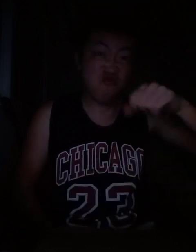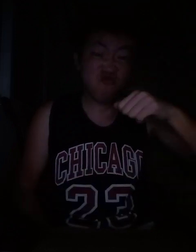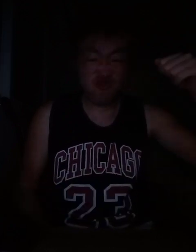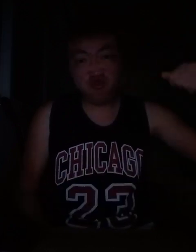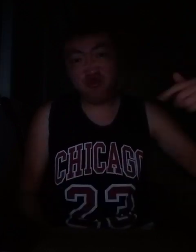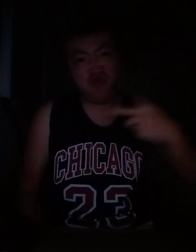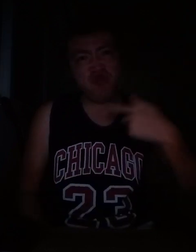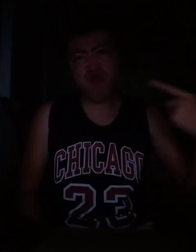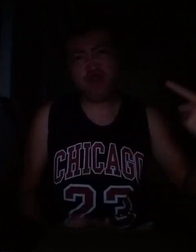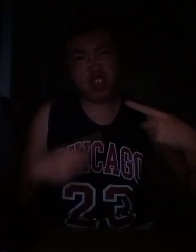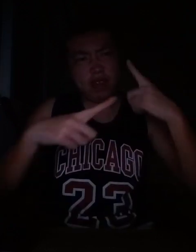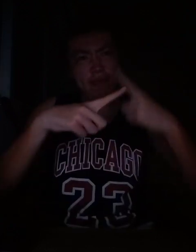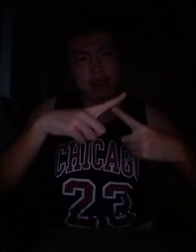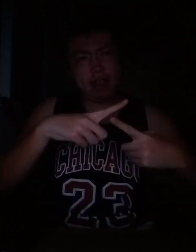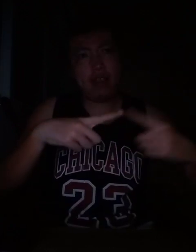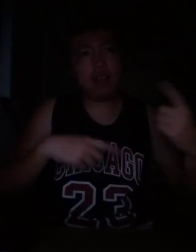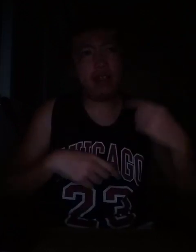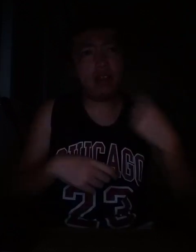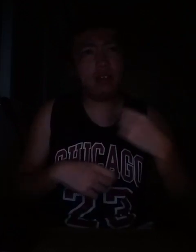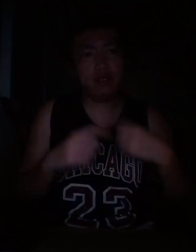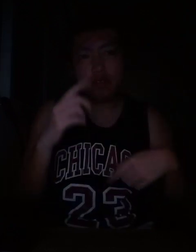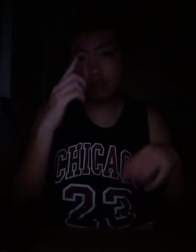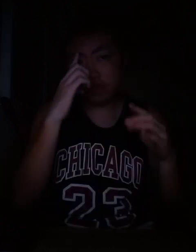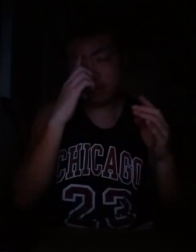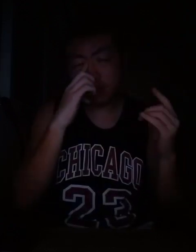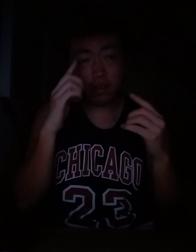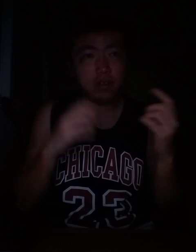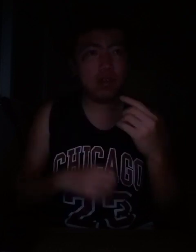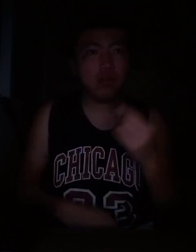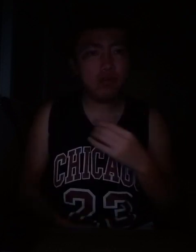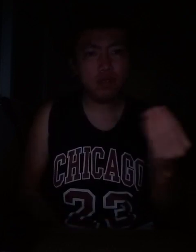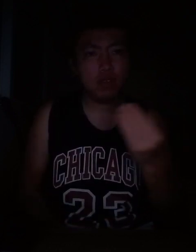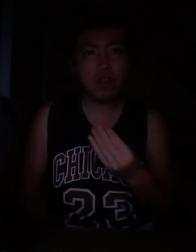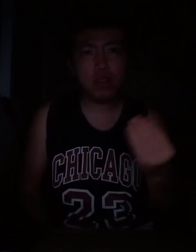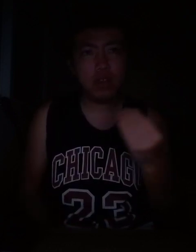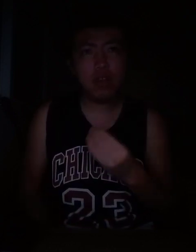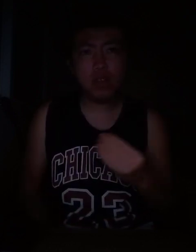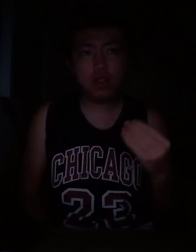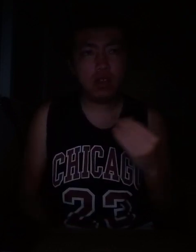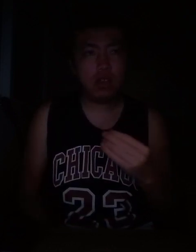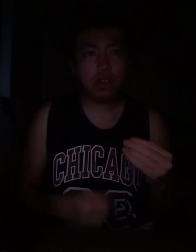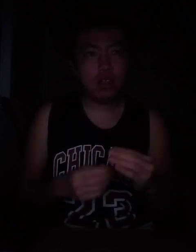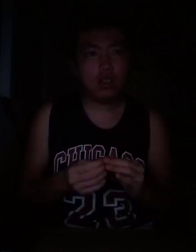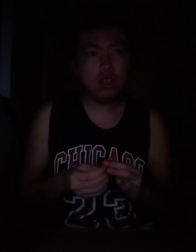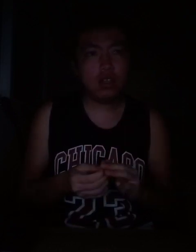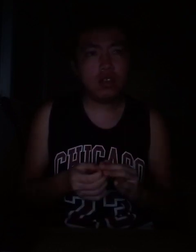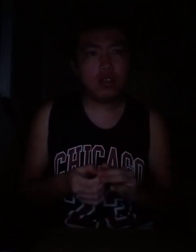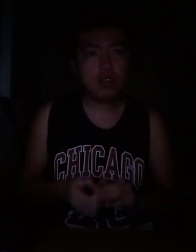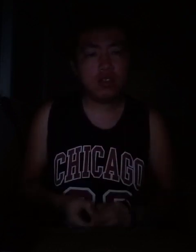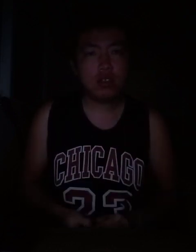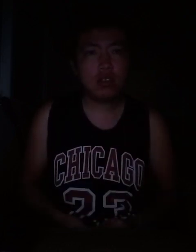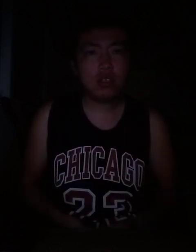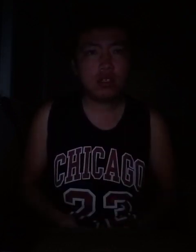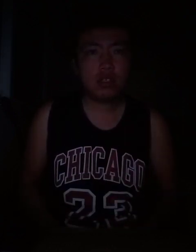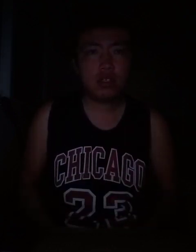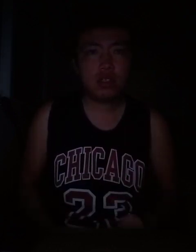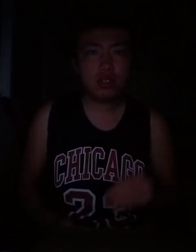하지 마세요 말고는 할 수가 없다라는, 왜 나머지 학생들의 학습권이 이렇게 침해되어야 하는지. 과도한 학생 인권